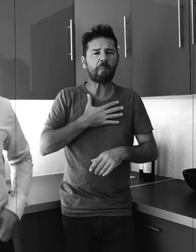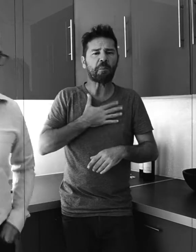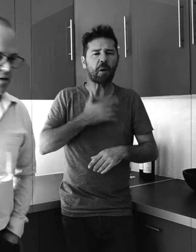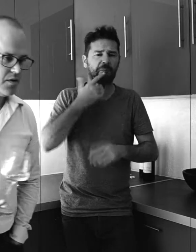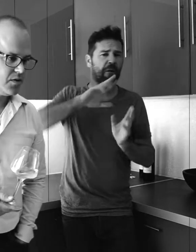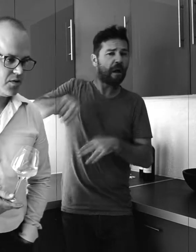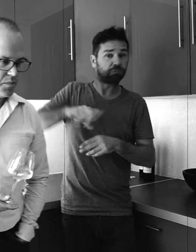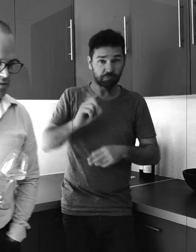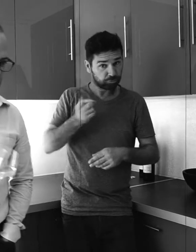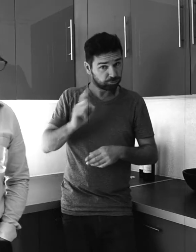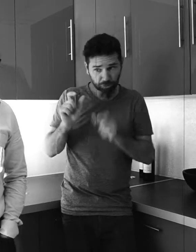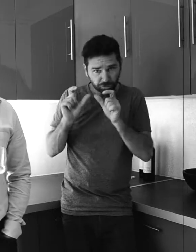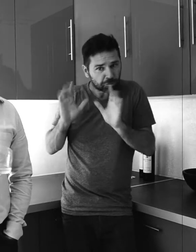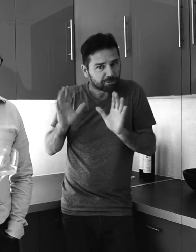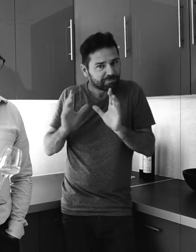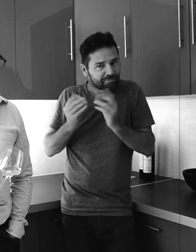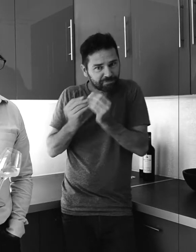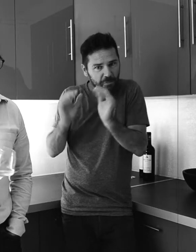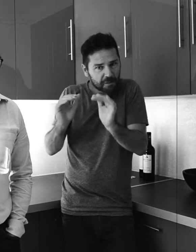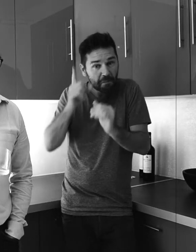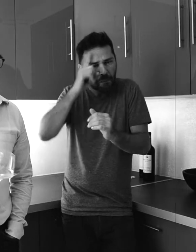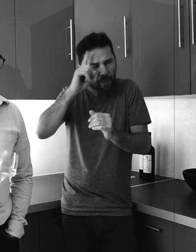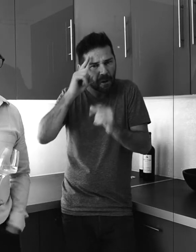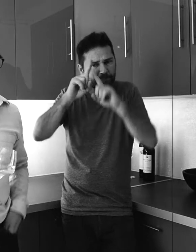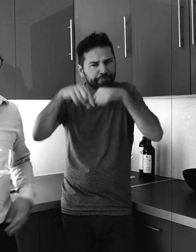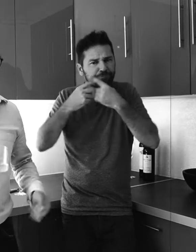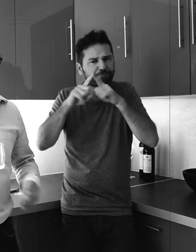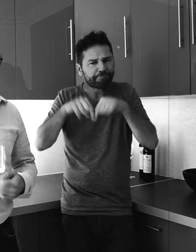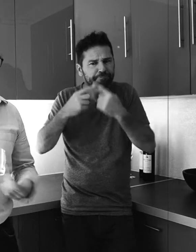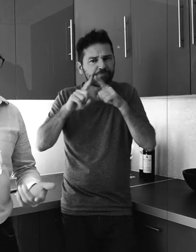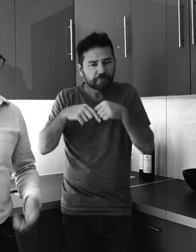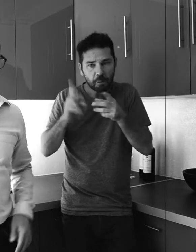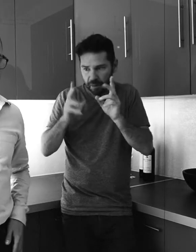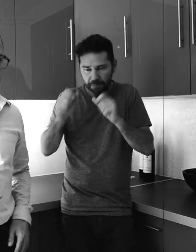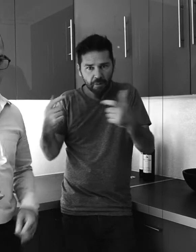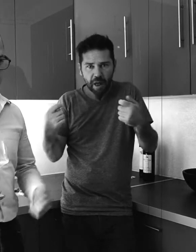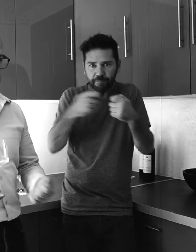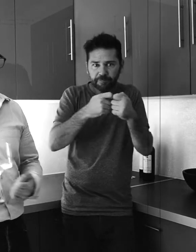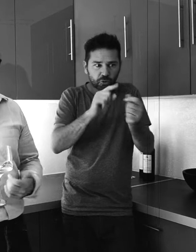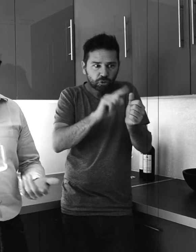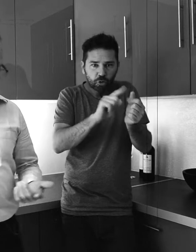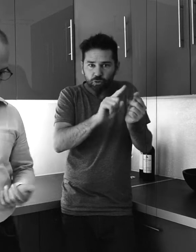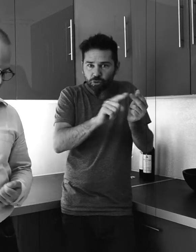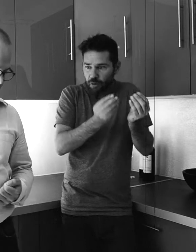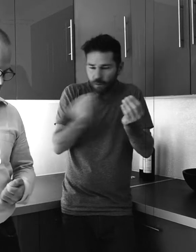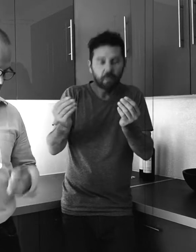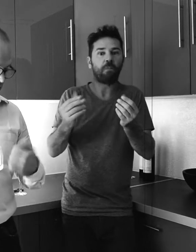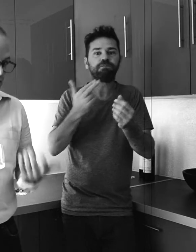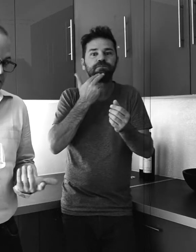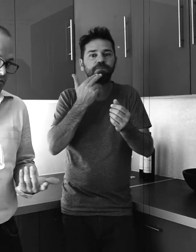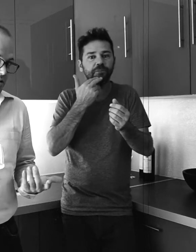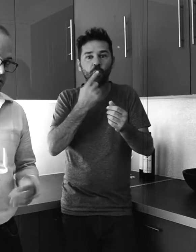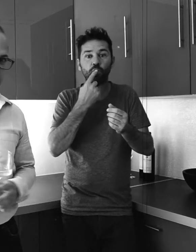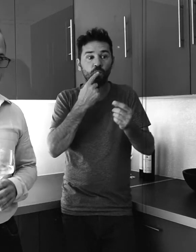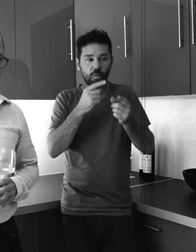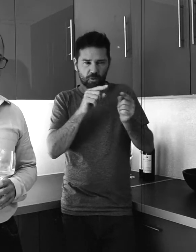chance, parce qu'on pourrait essayer de l'accompagner avec quelque chose qui a un goût